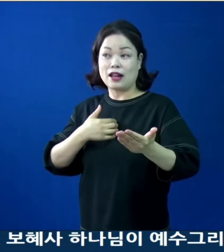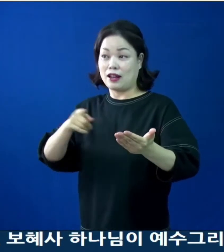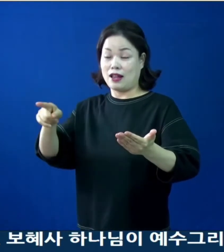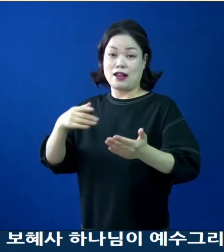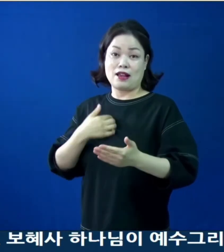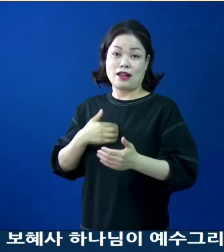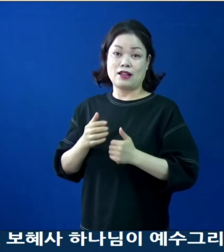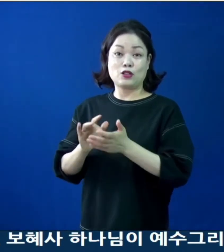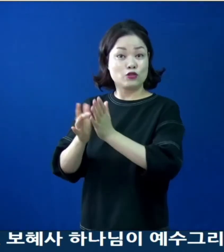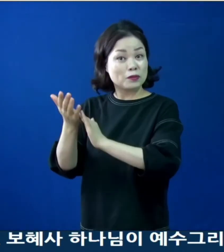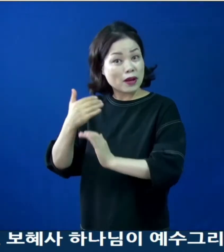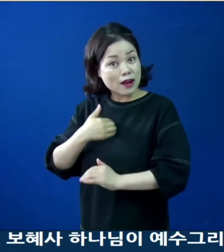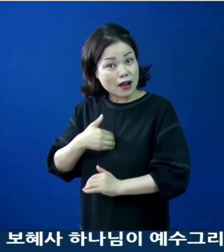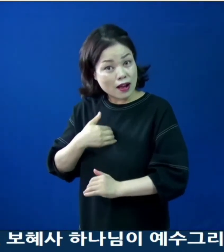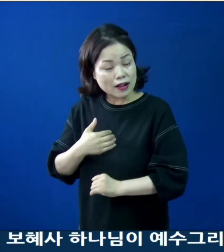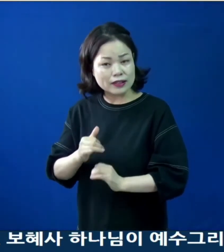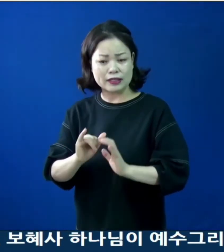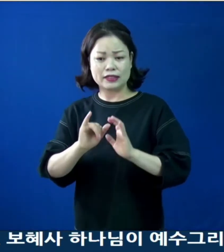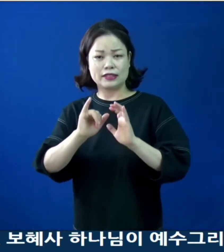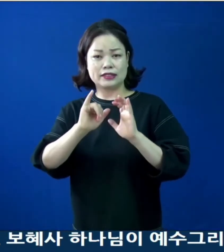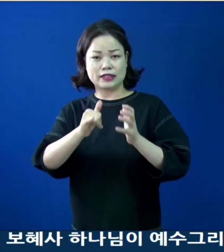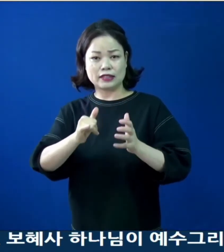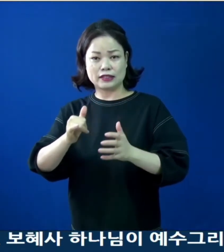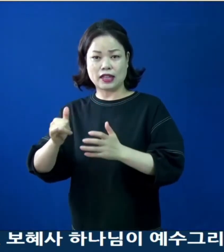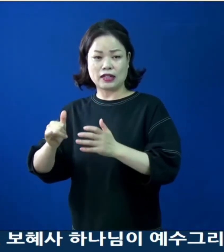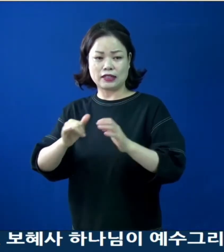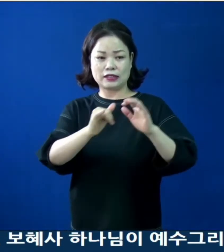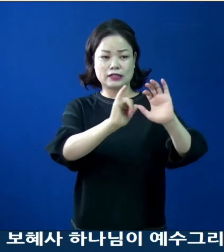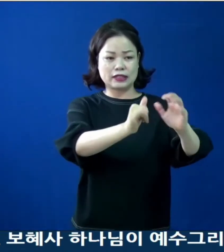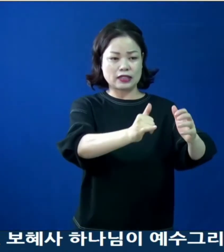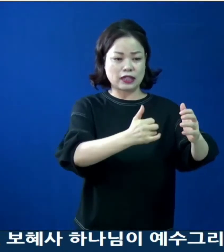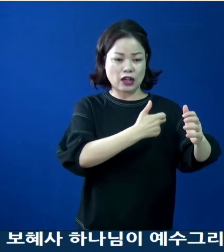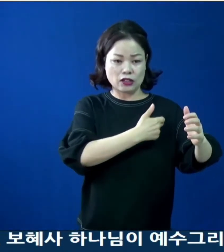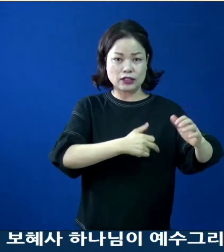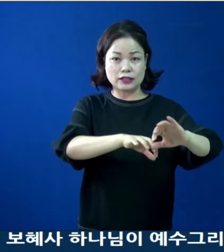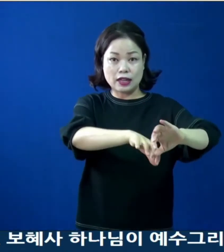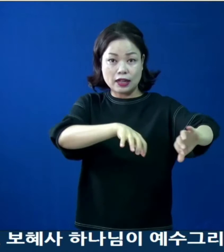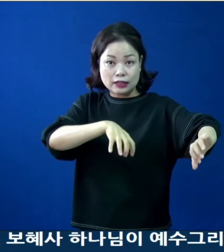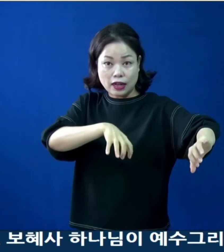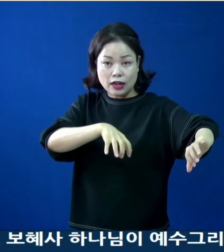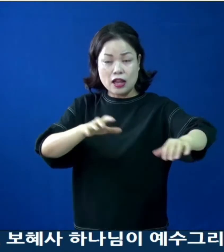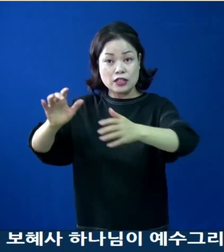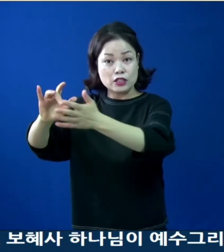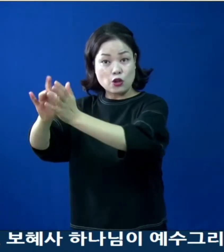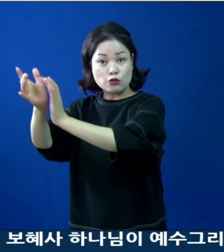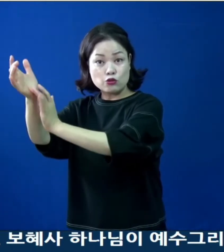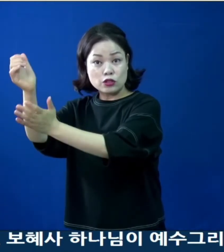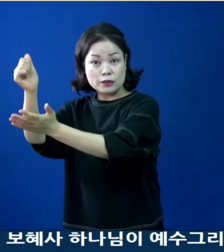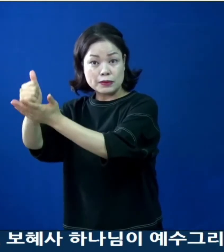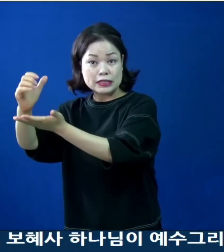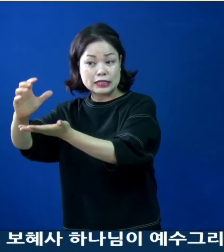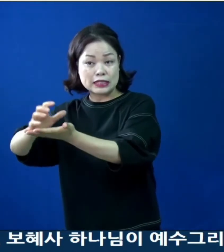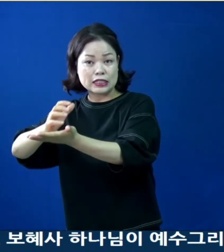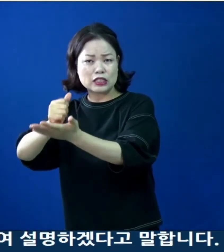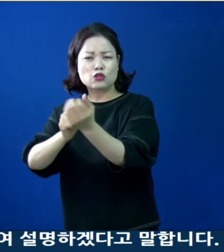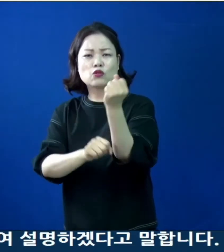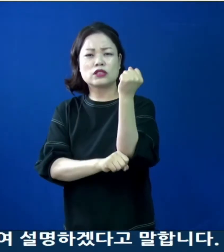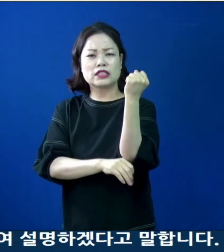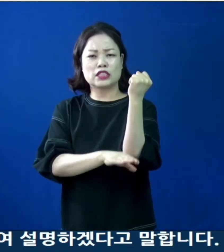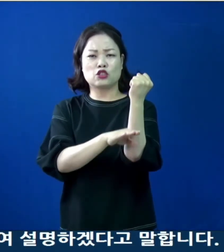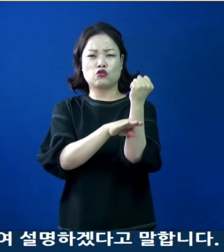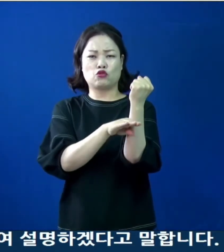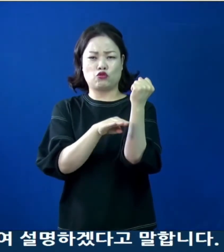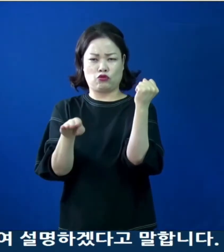이야기합니다. 세상과 제자들을 이렇게 구분해내는 거죠. 예수님께서 그리스도인의 기준에 대해서